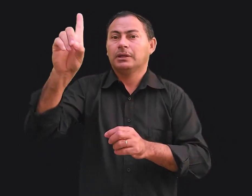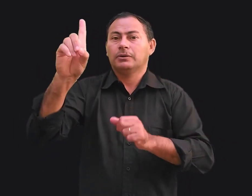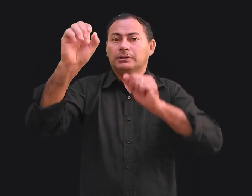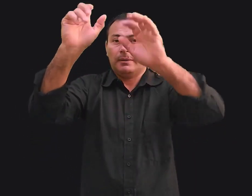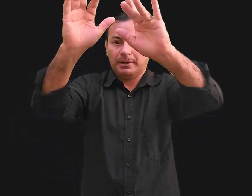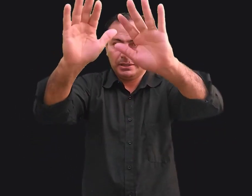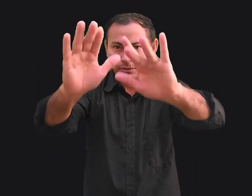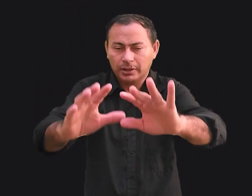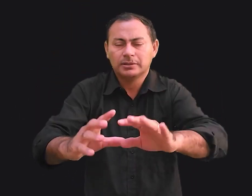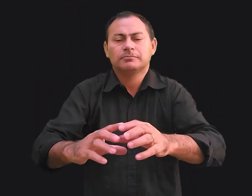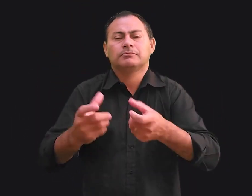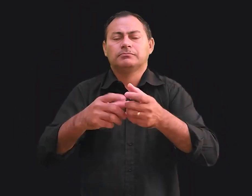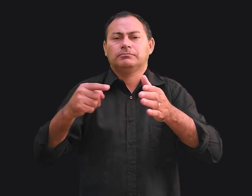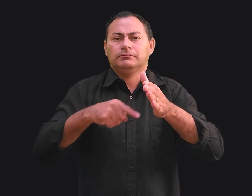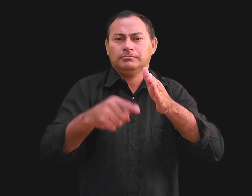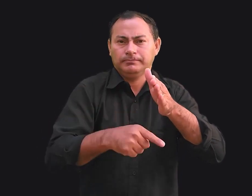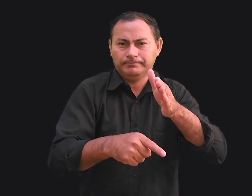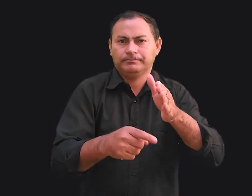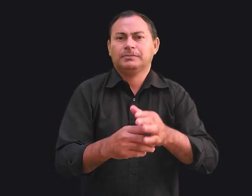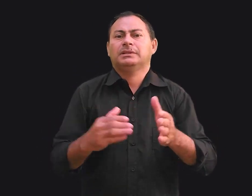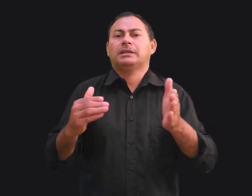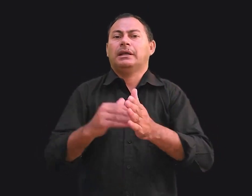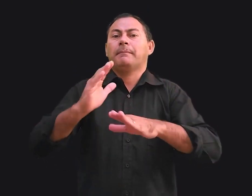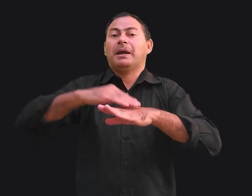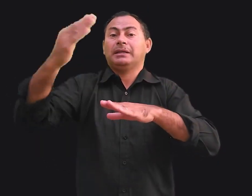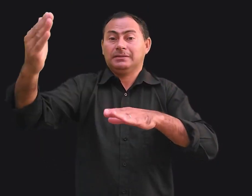Que Deus lhe abençoe grandemente. Até lá.